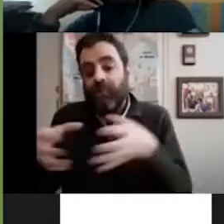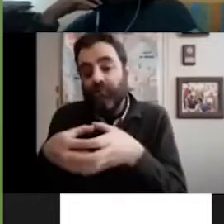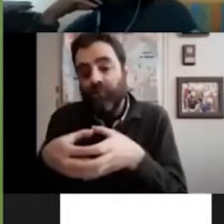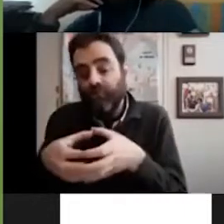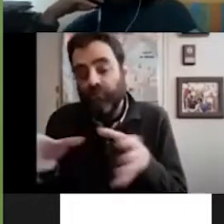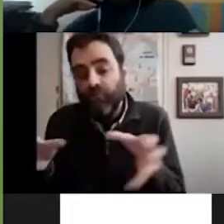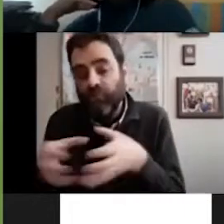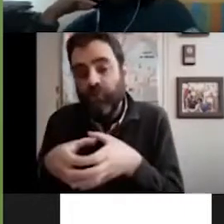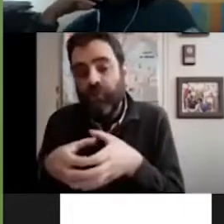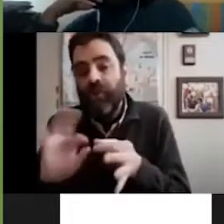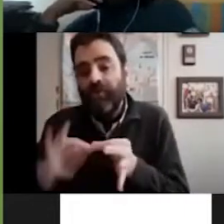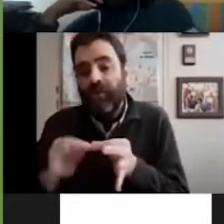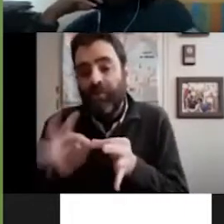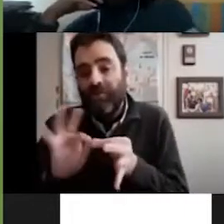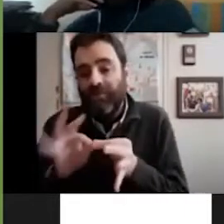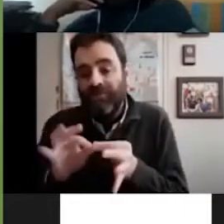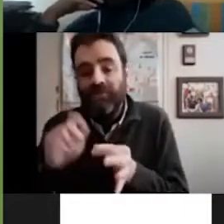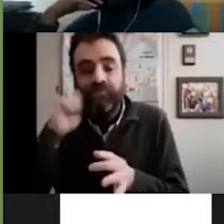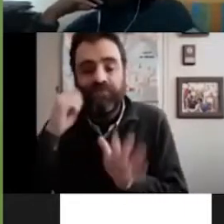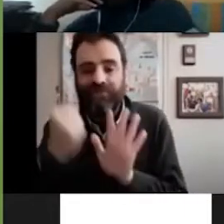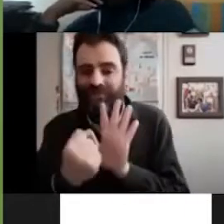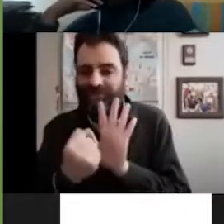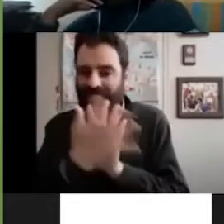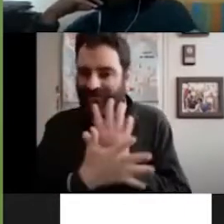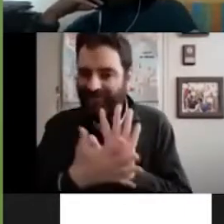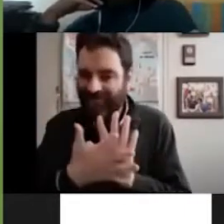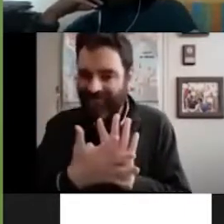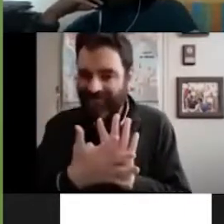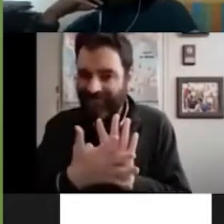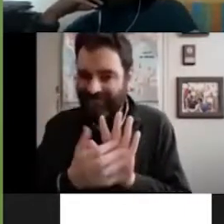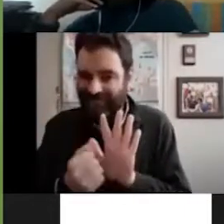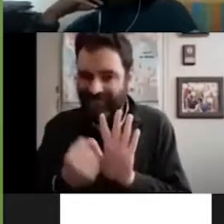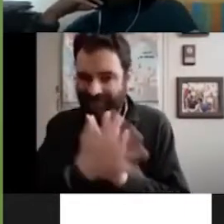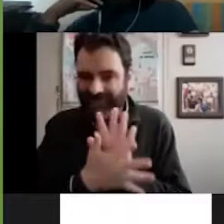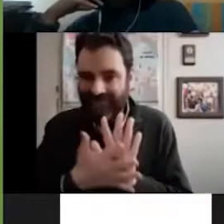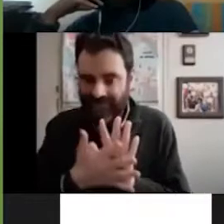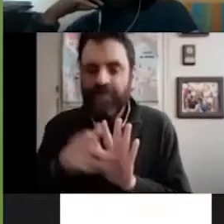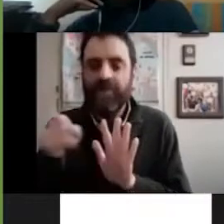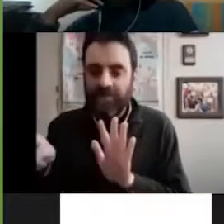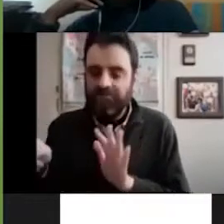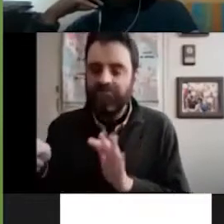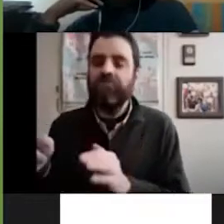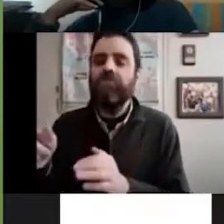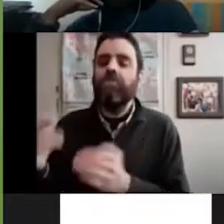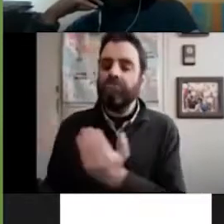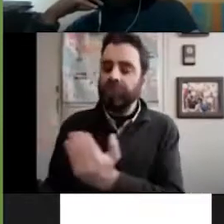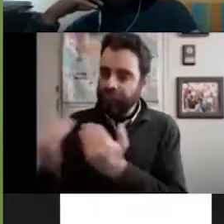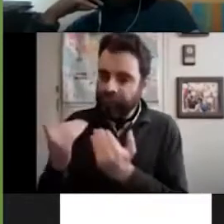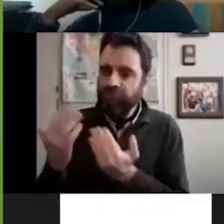apoyo. También está el equipo de intérpretes, AILES.